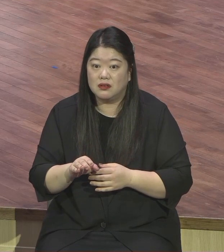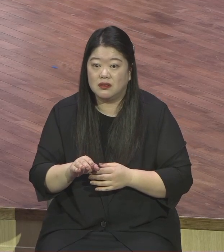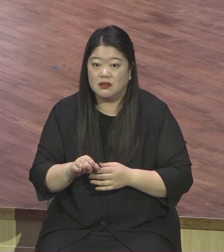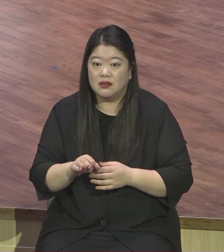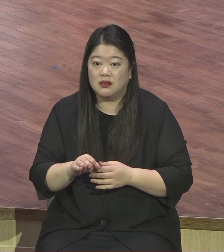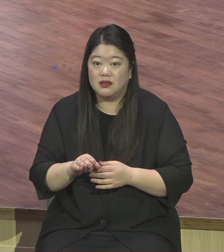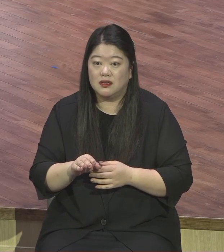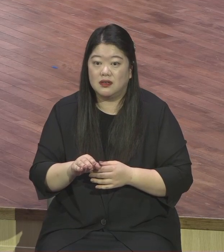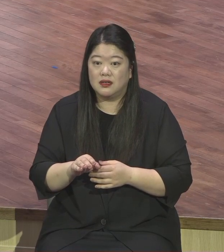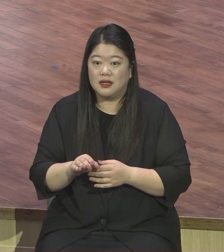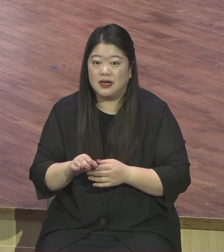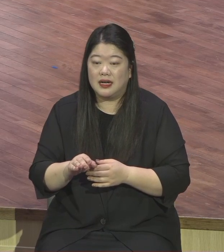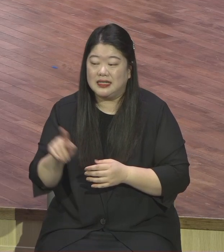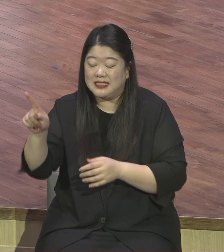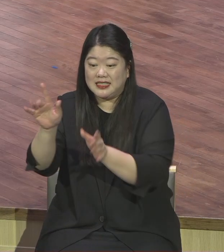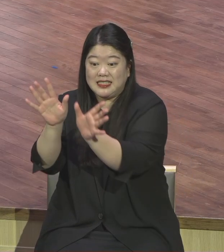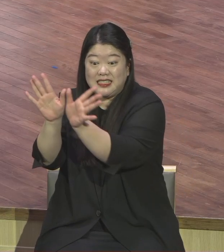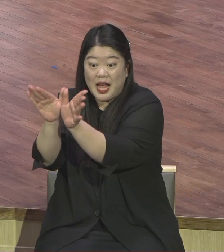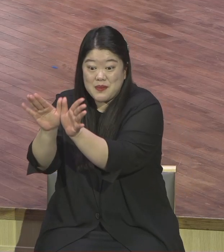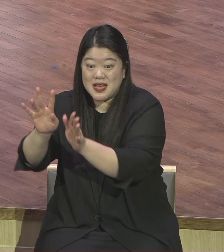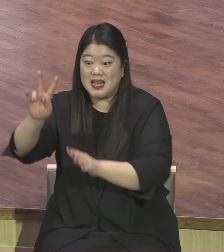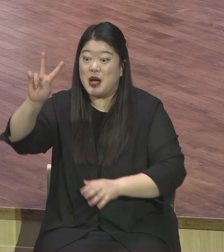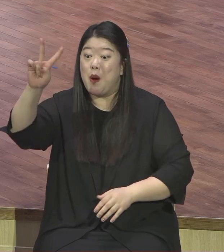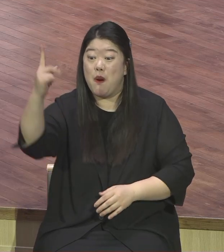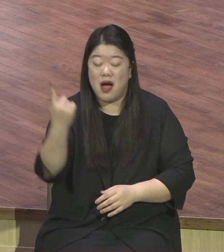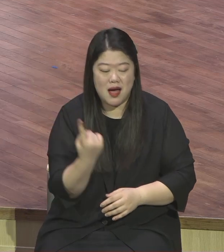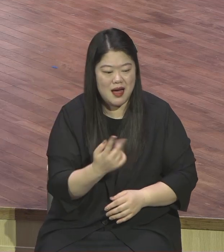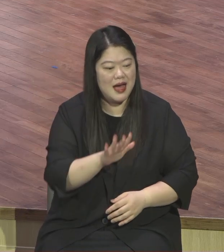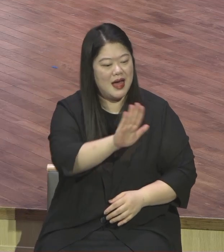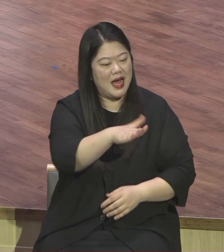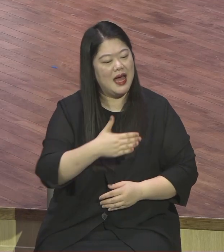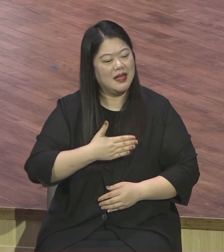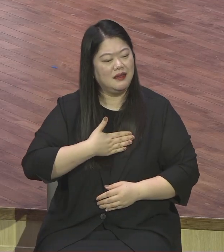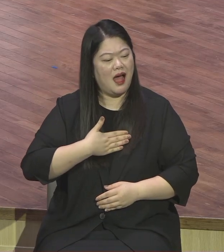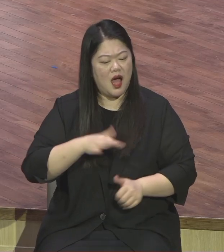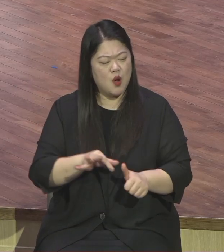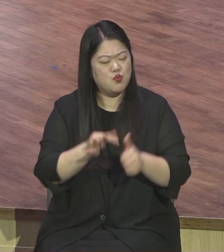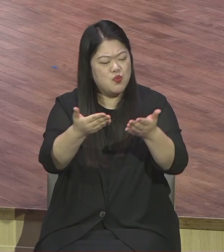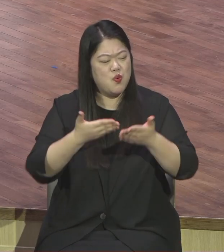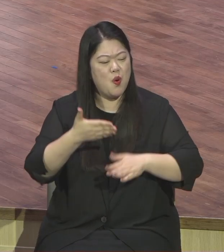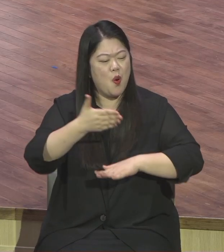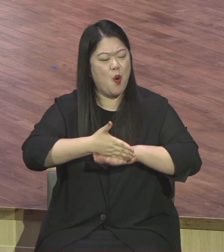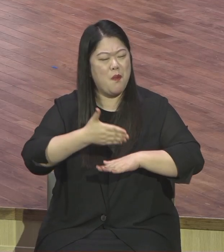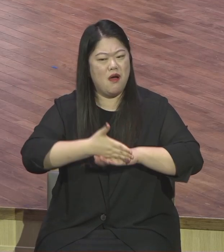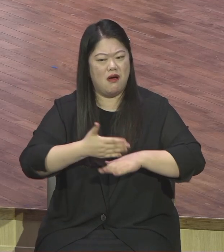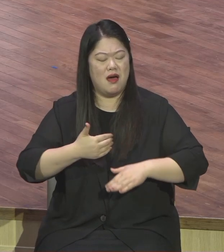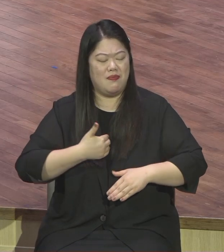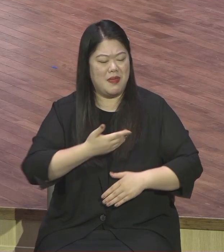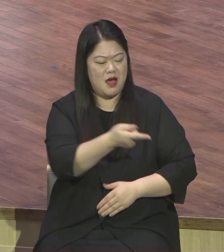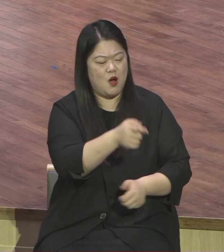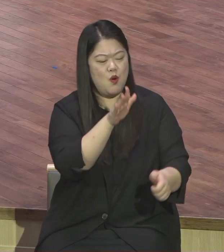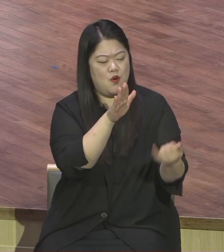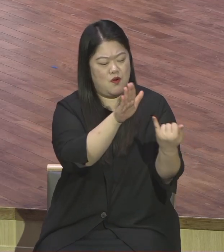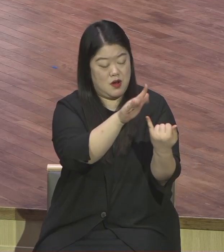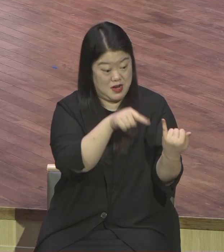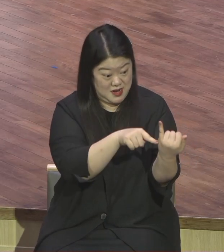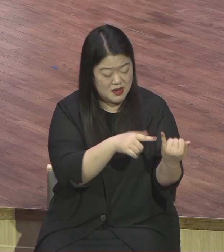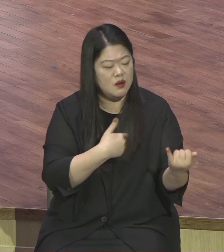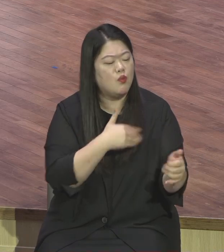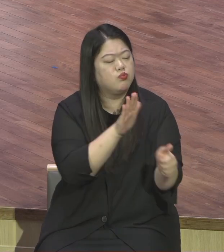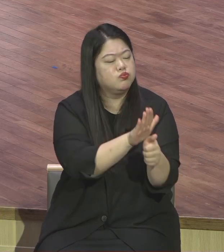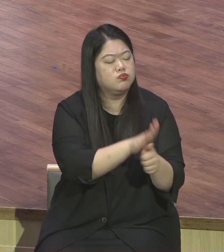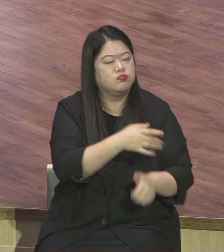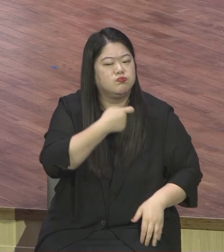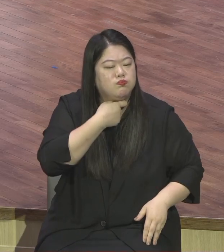나를 이렇게 풀어주고 너무 고맙다. 내가 당신에게 해줄 소원을 하나 들어주겠는데 소원이